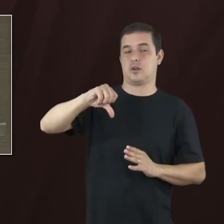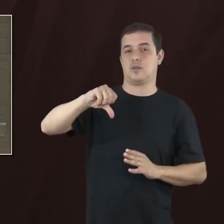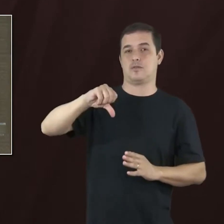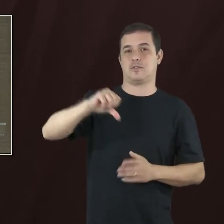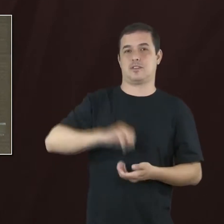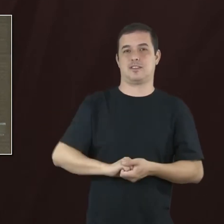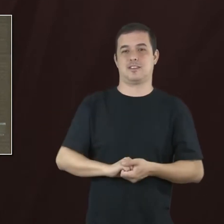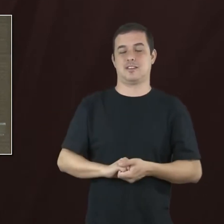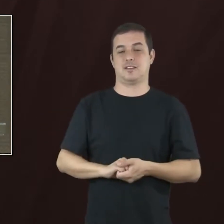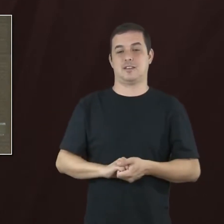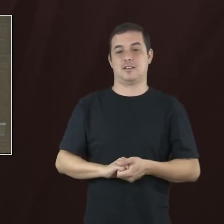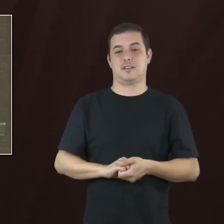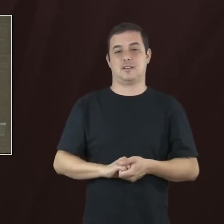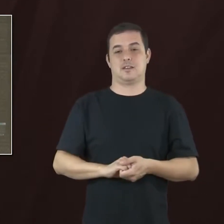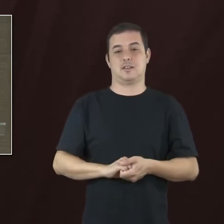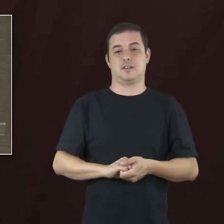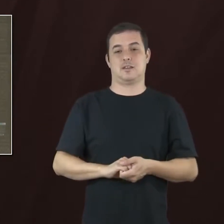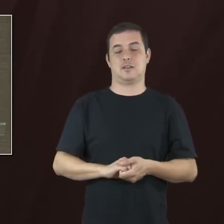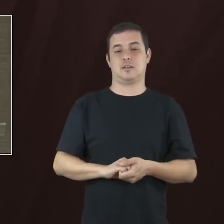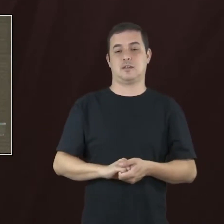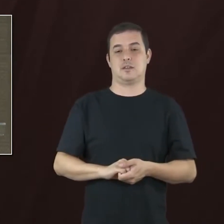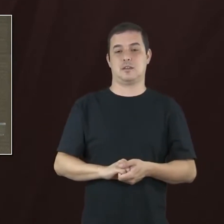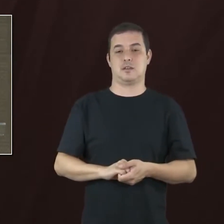essa que desponta nas alturas,